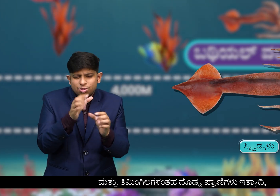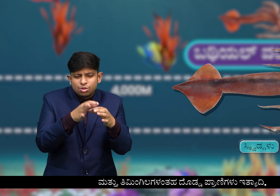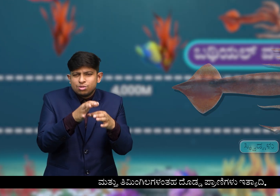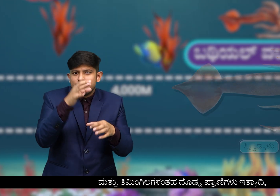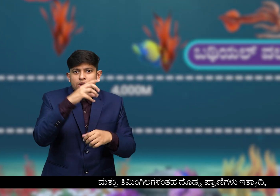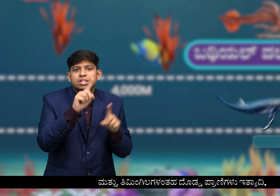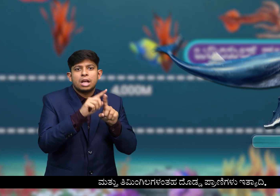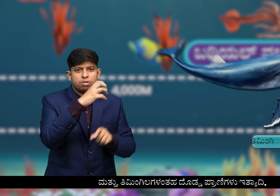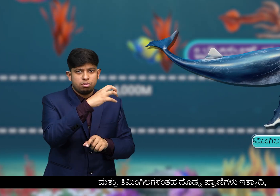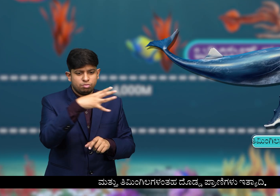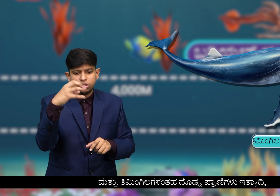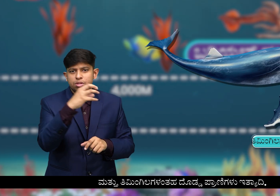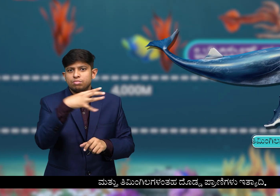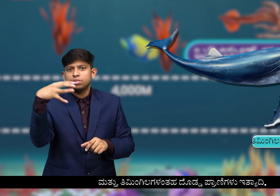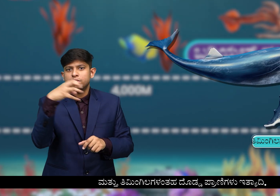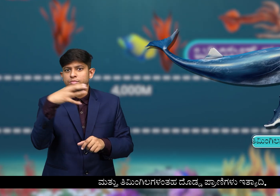ದೊಡ್ಡ ಪ್ರಾಣಿಗಳು ಇತ್ಯಾದಿ.